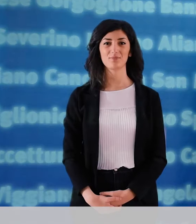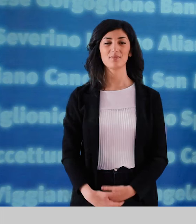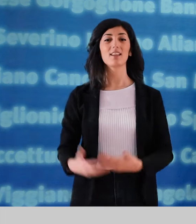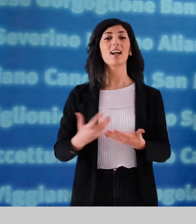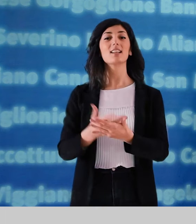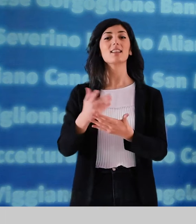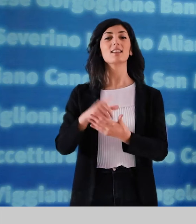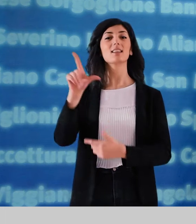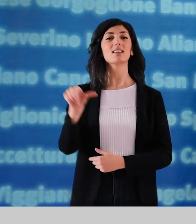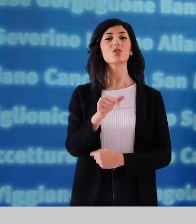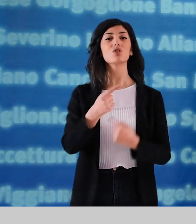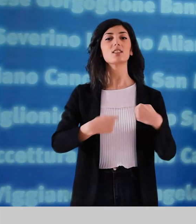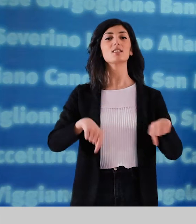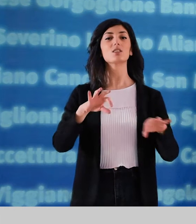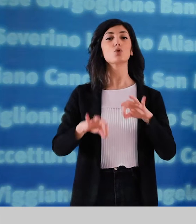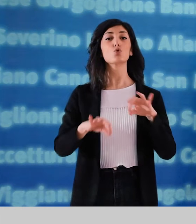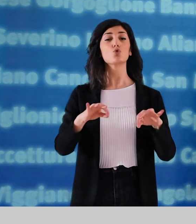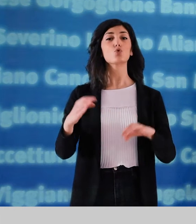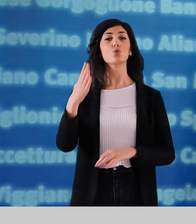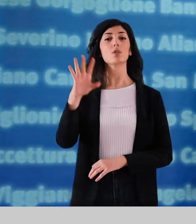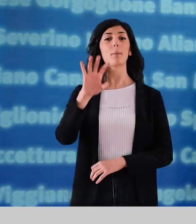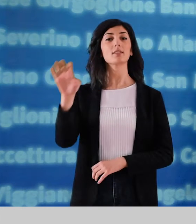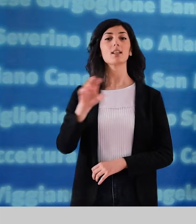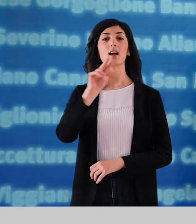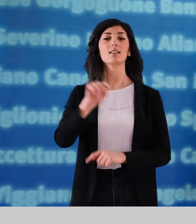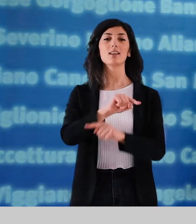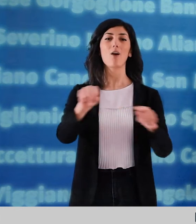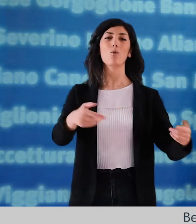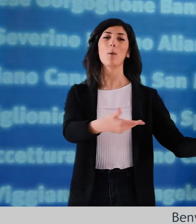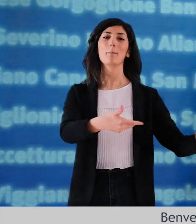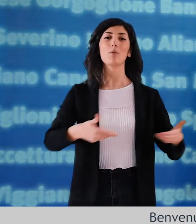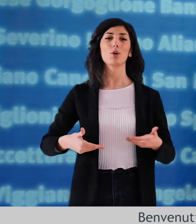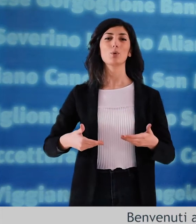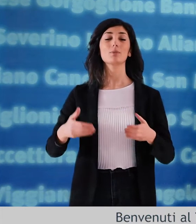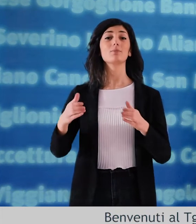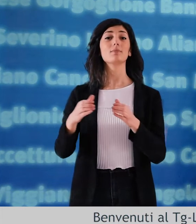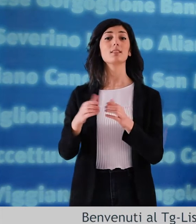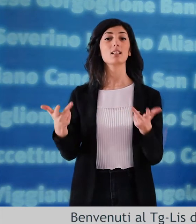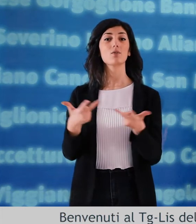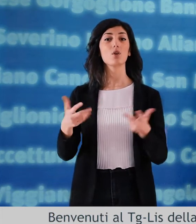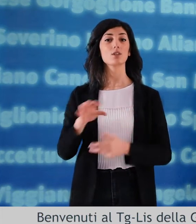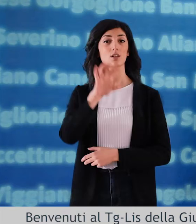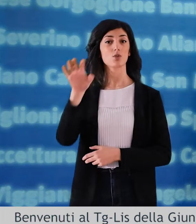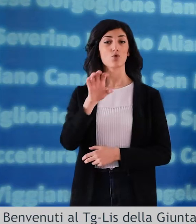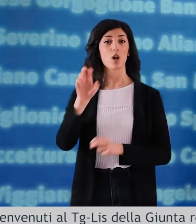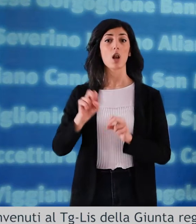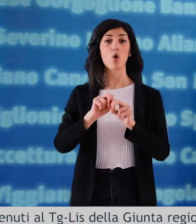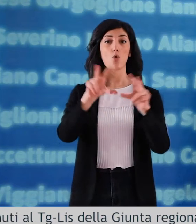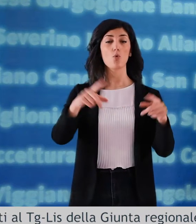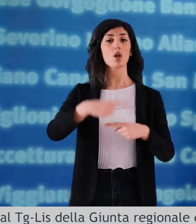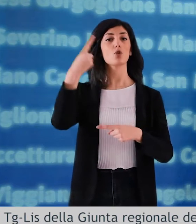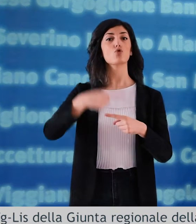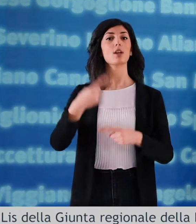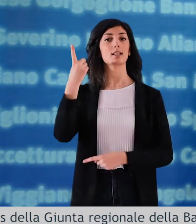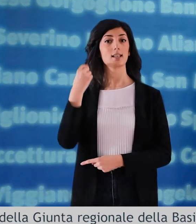benvenuti al tg liszt della giunta regionale di basilicata la task force regionale comunica che in